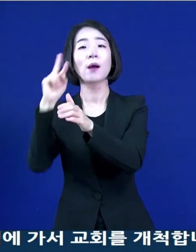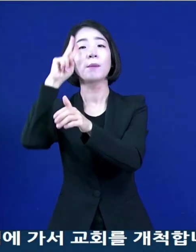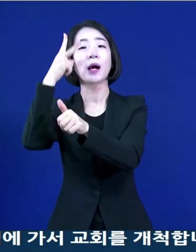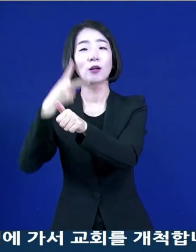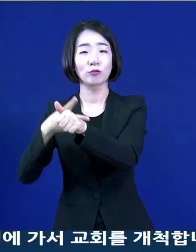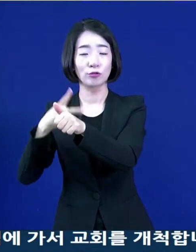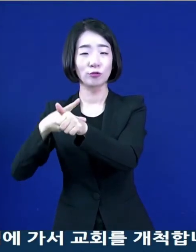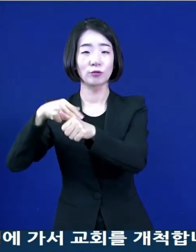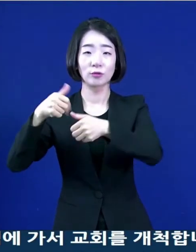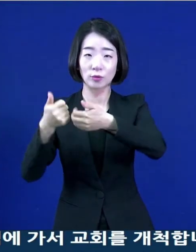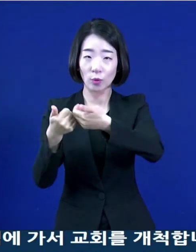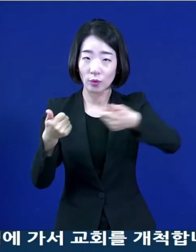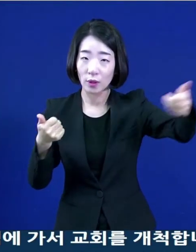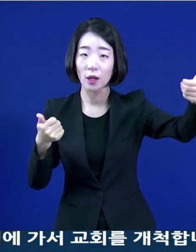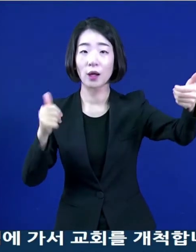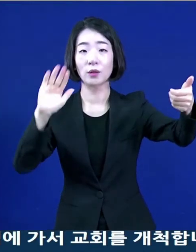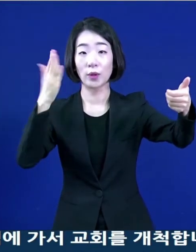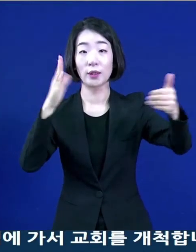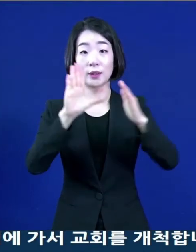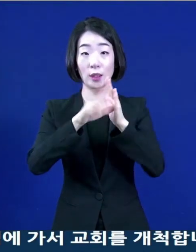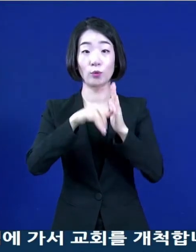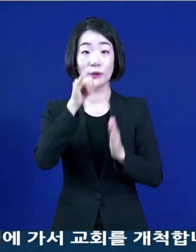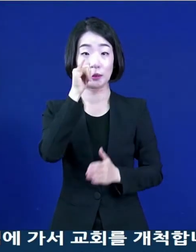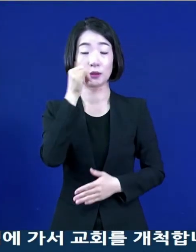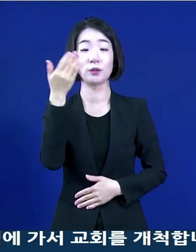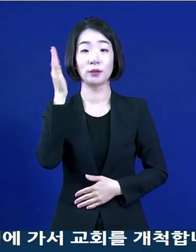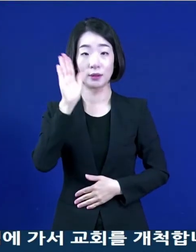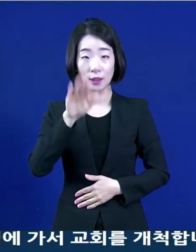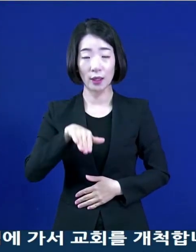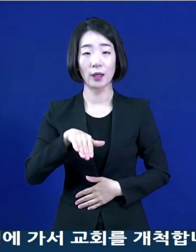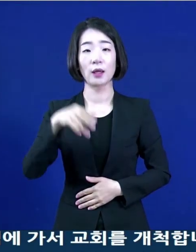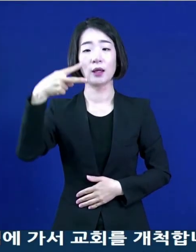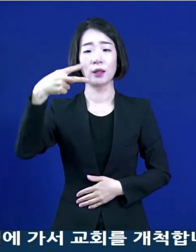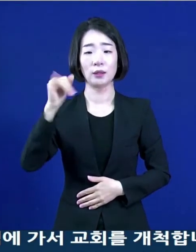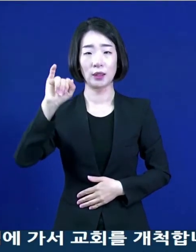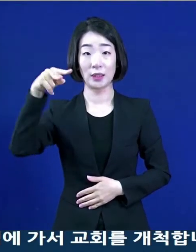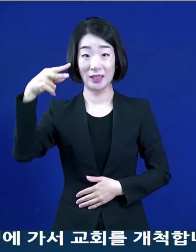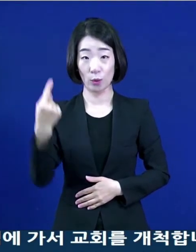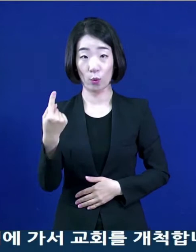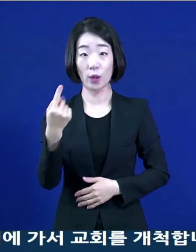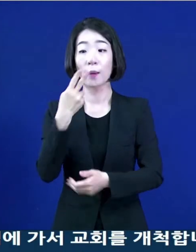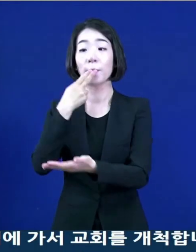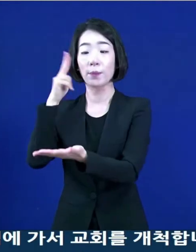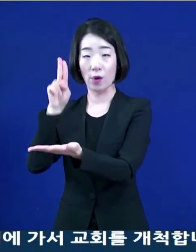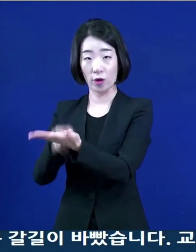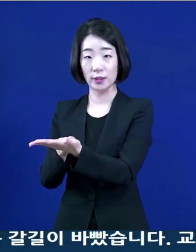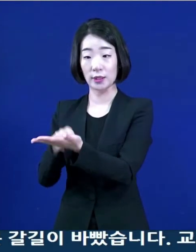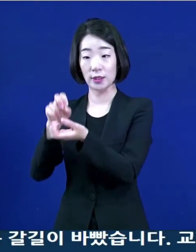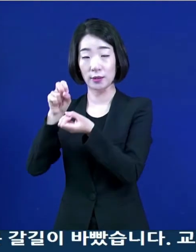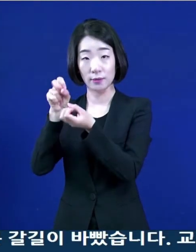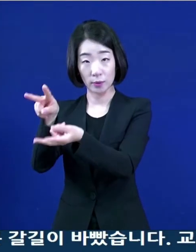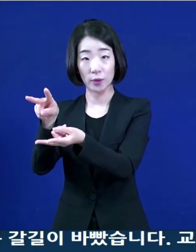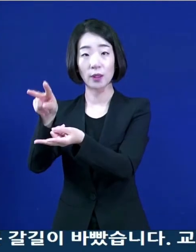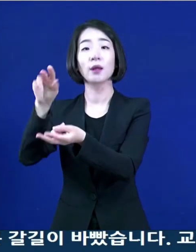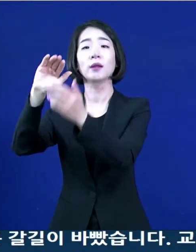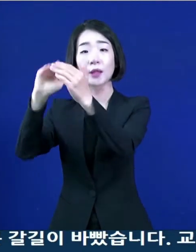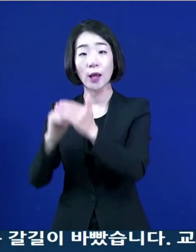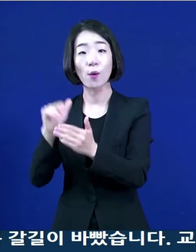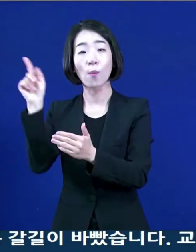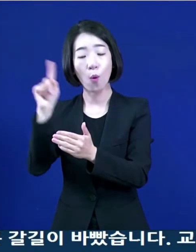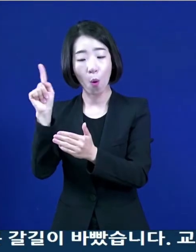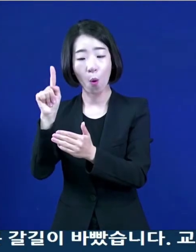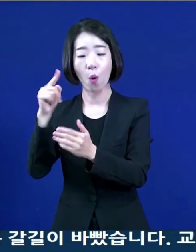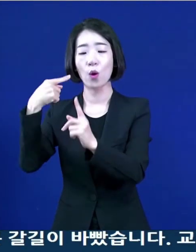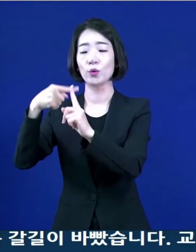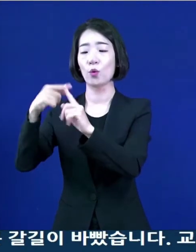교회가 좀 궁금했습니다. 그래서 디도에게 편지를 쓰는 거죠. 이렇게 교회를 잘 세워라